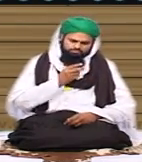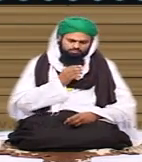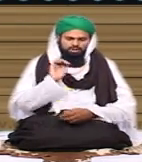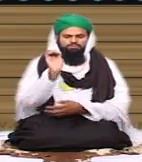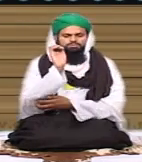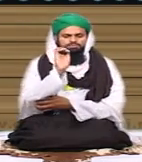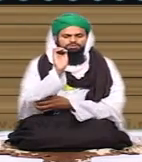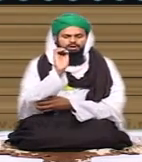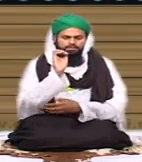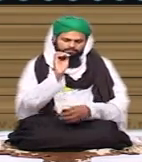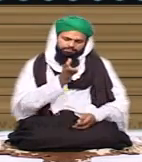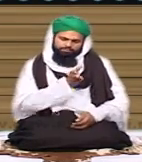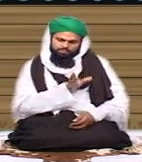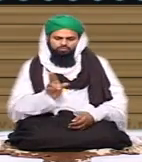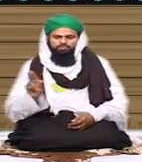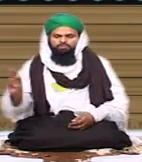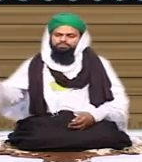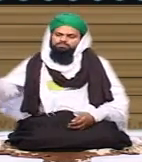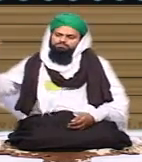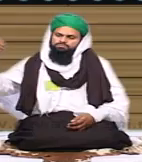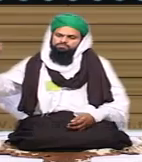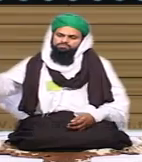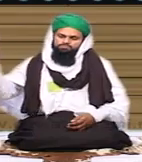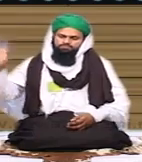करें। फिर वो सांप किसी तरह दूर हो